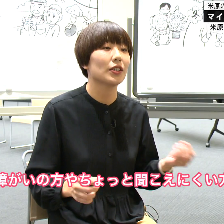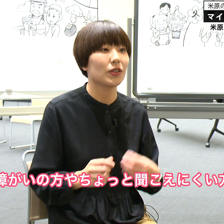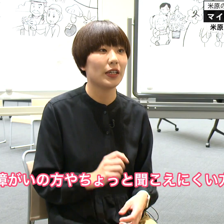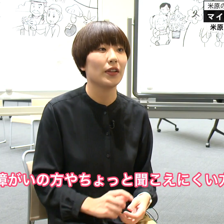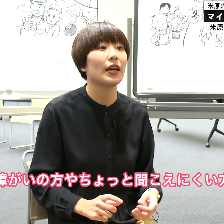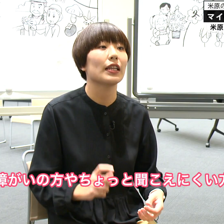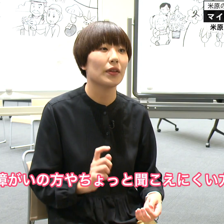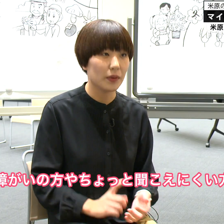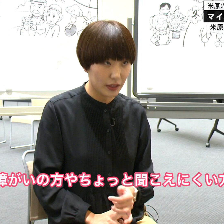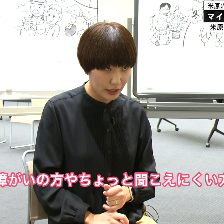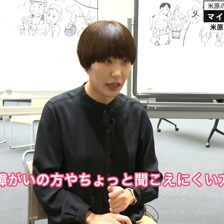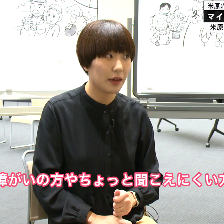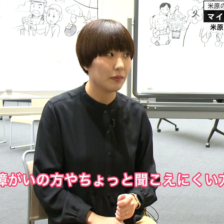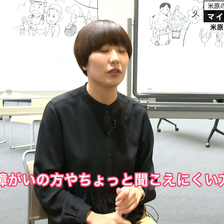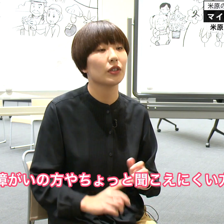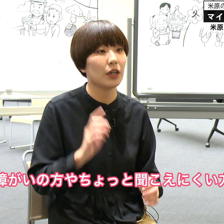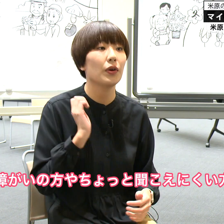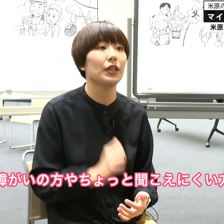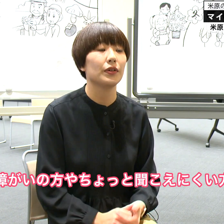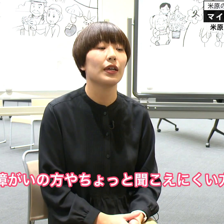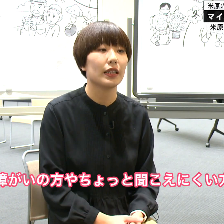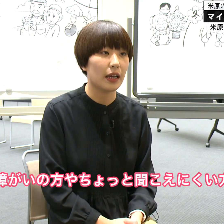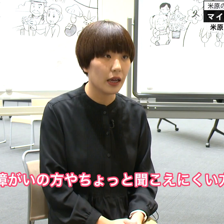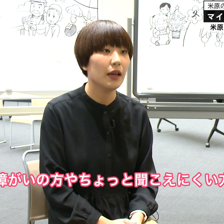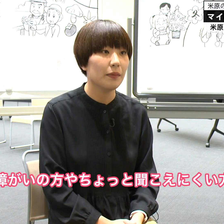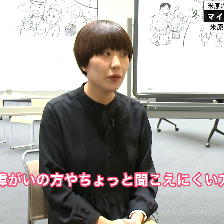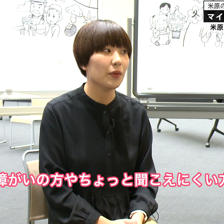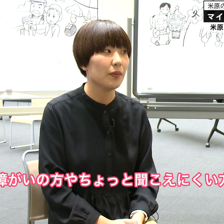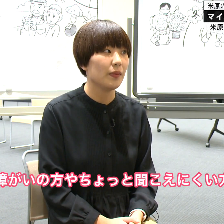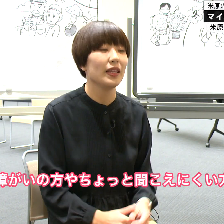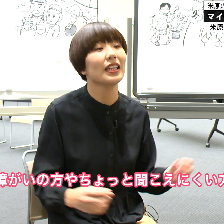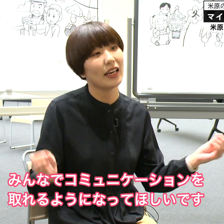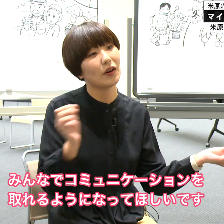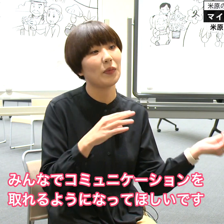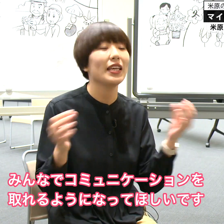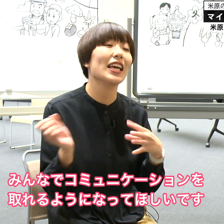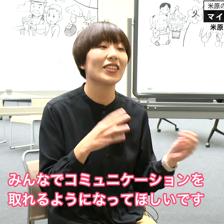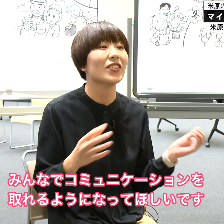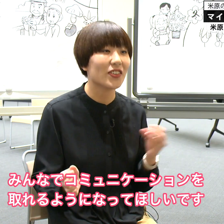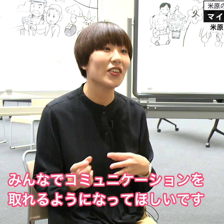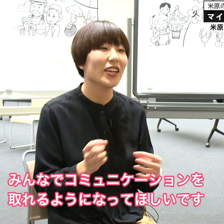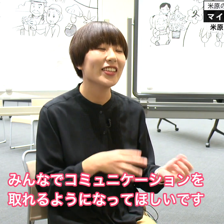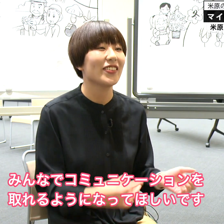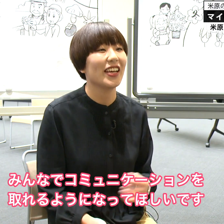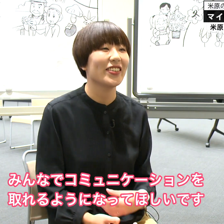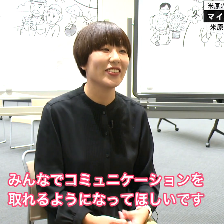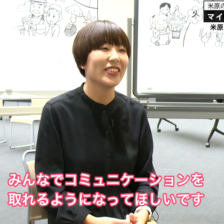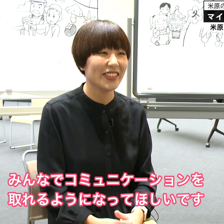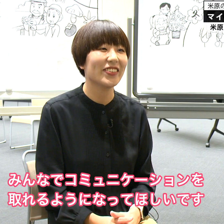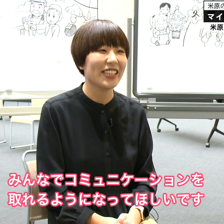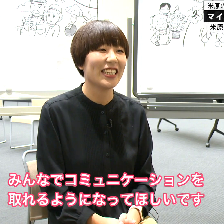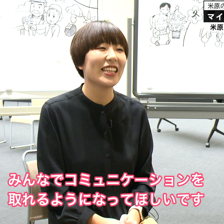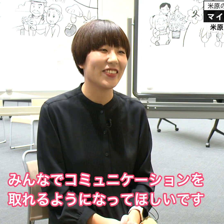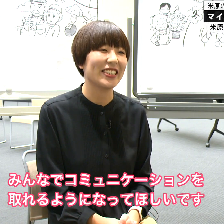障害の方いや、ちょっと聞こえにくい方もみんなでコミュニケーションを取れるようになってほしいです